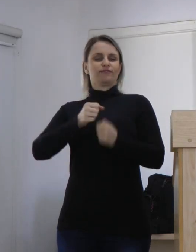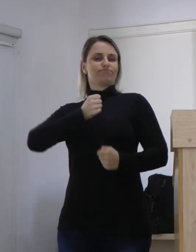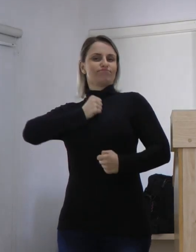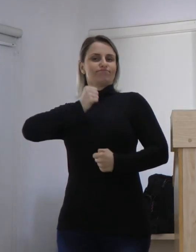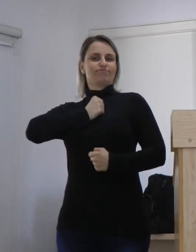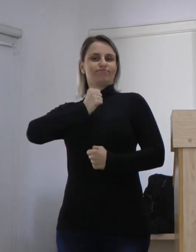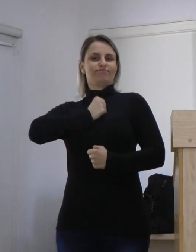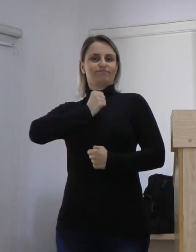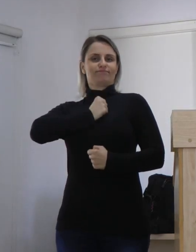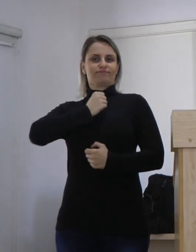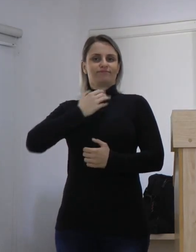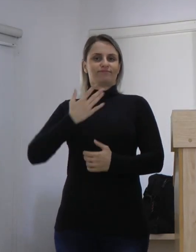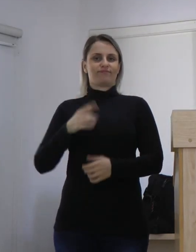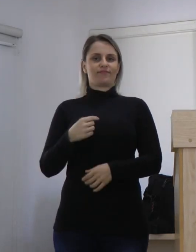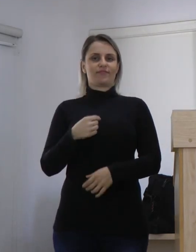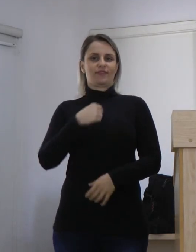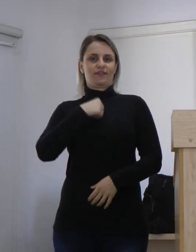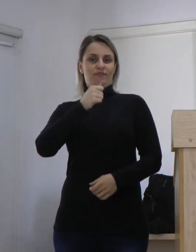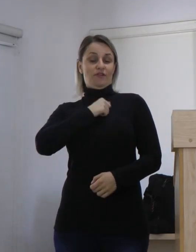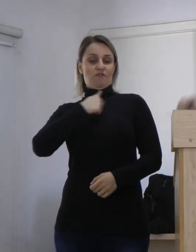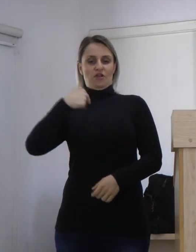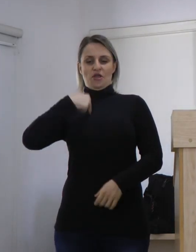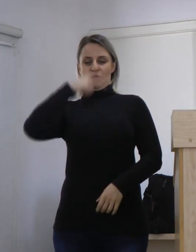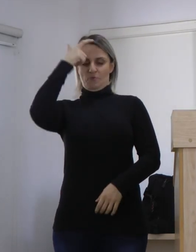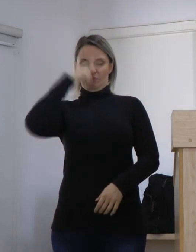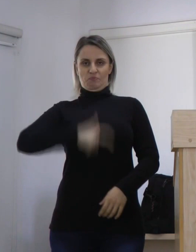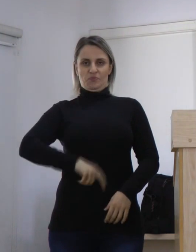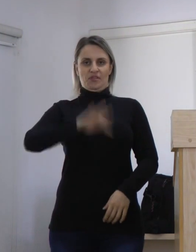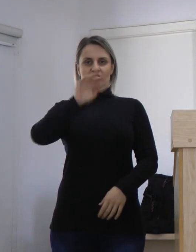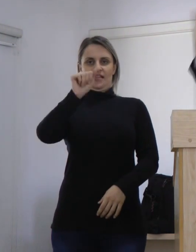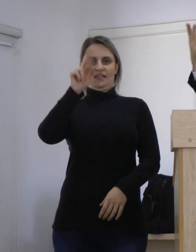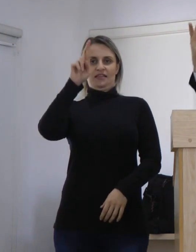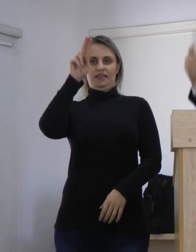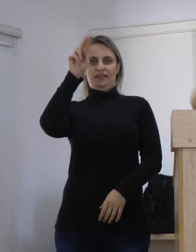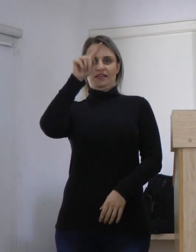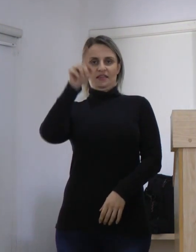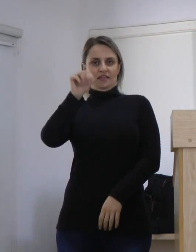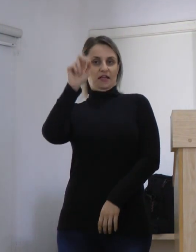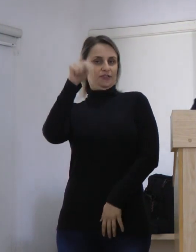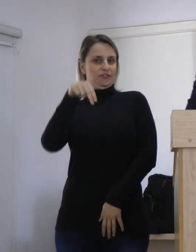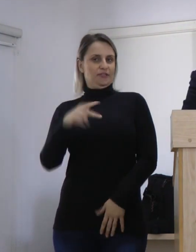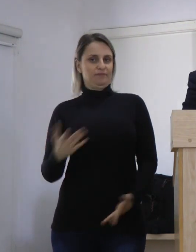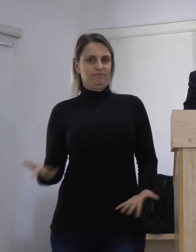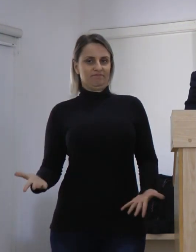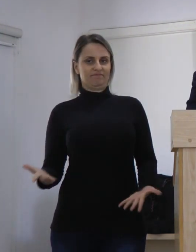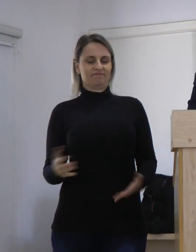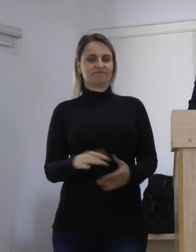assim. Ei, Tarzan! Ele se achava o Tarzan.